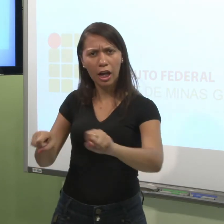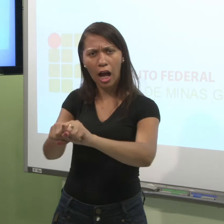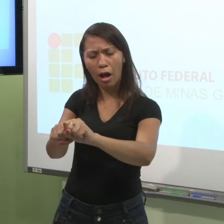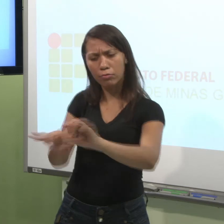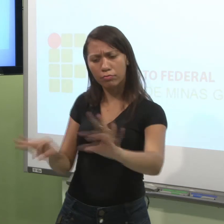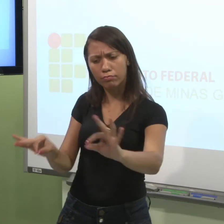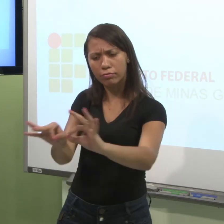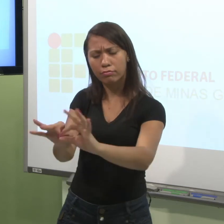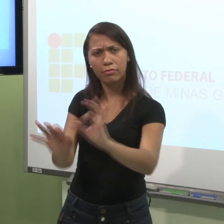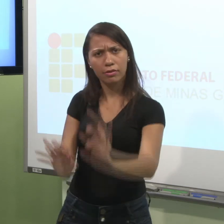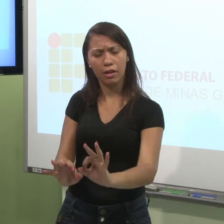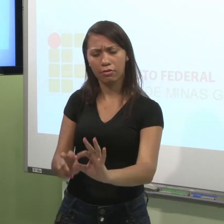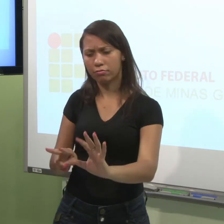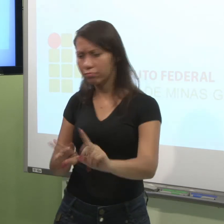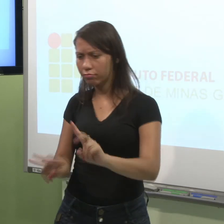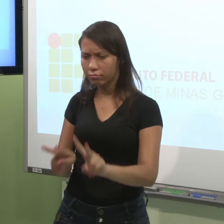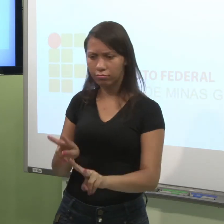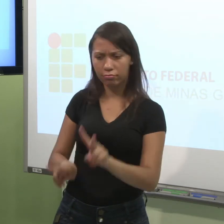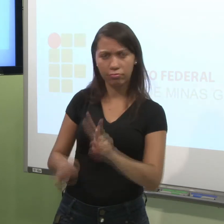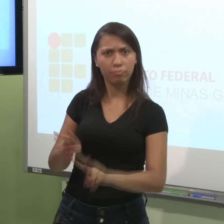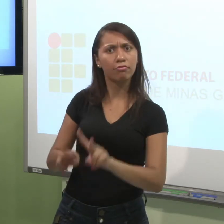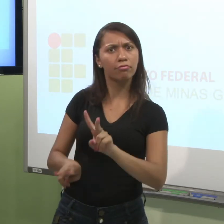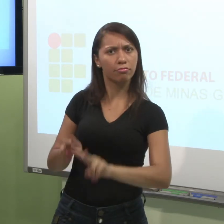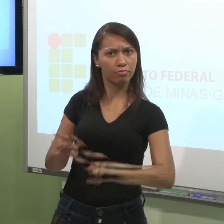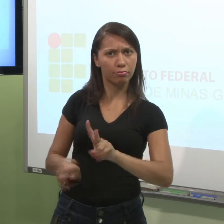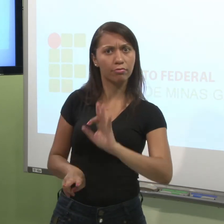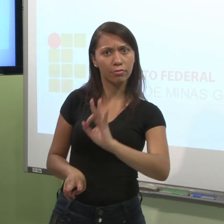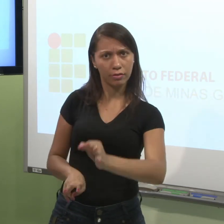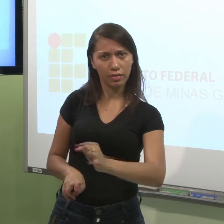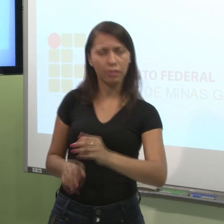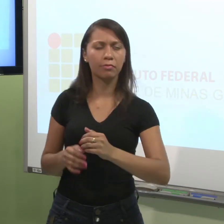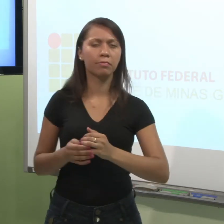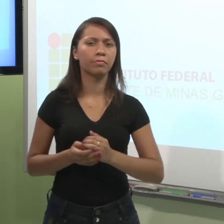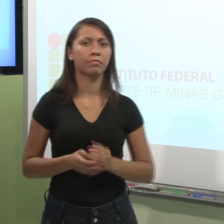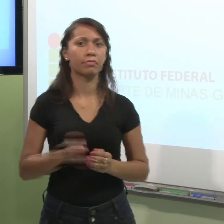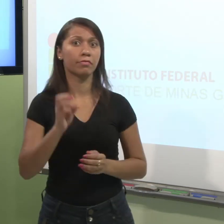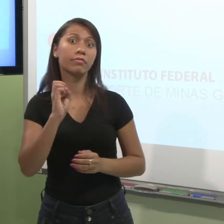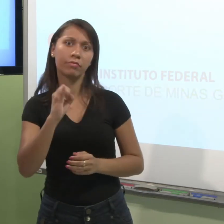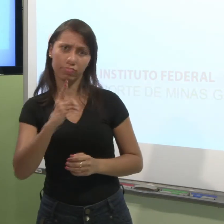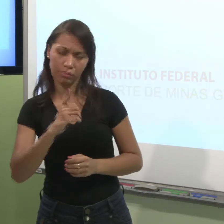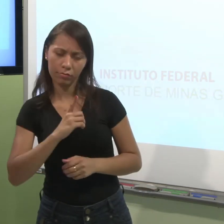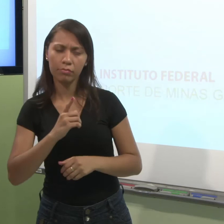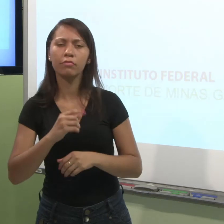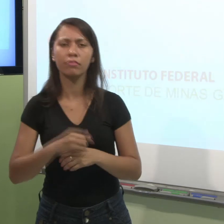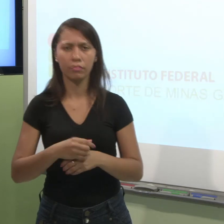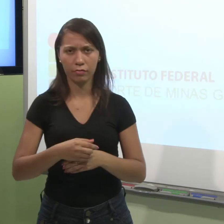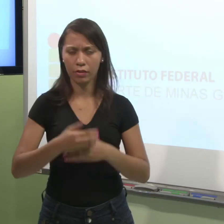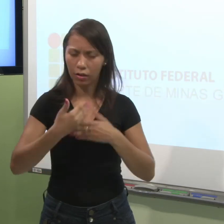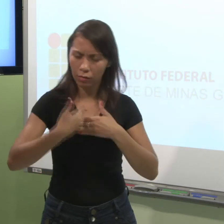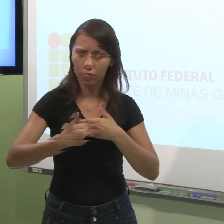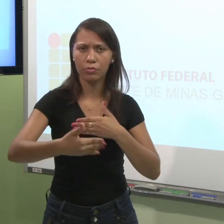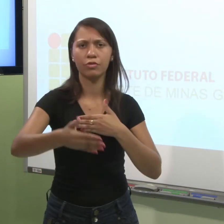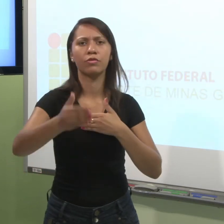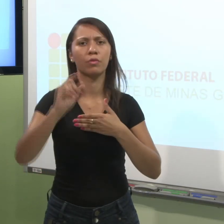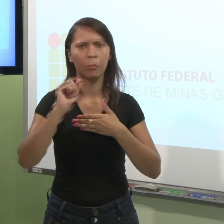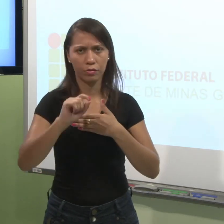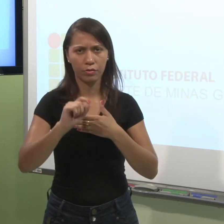computador tem alguma impressora instalada. Se tiver, então continue o processo, que é bastante